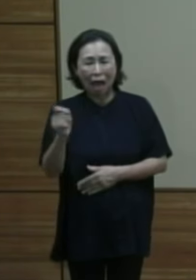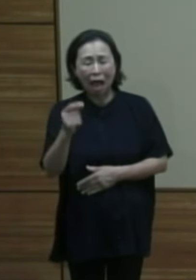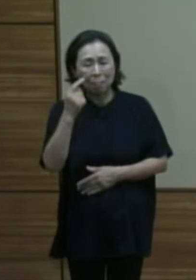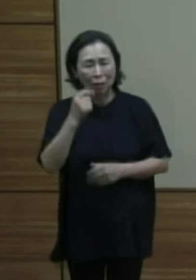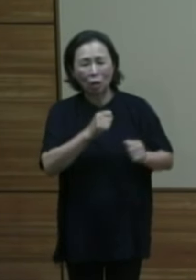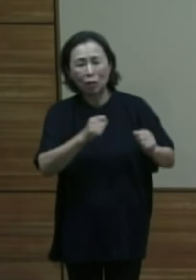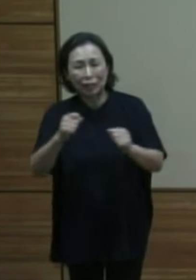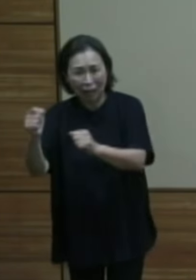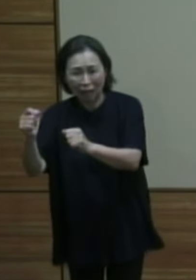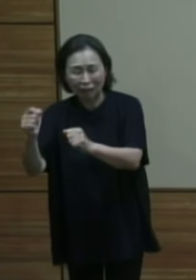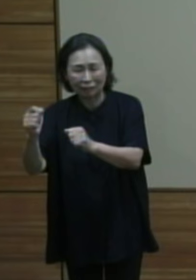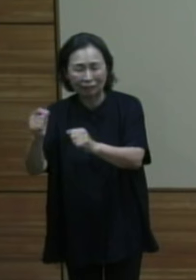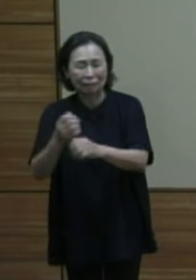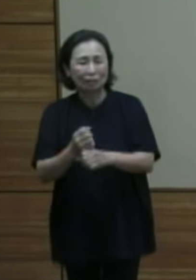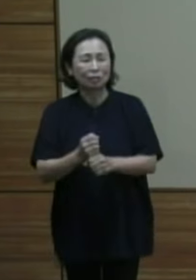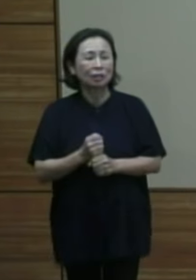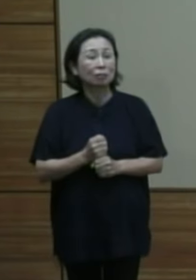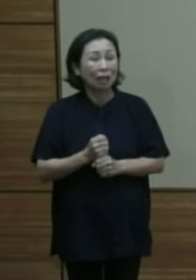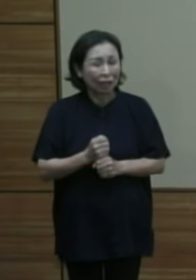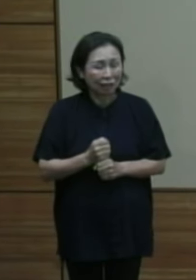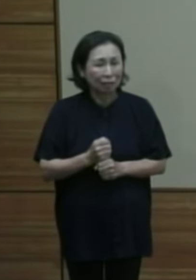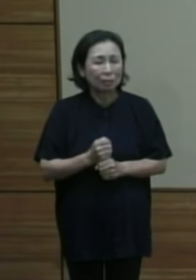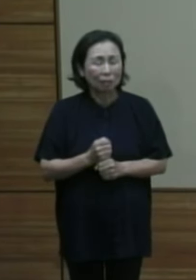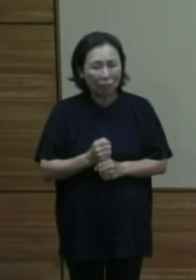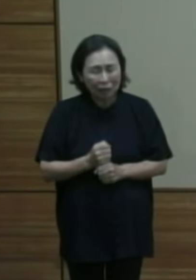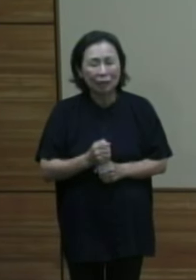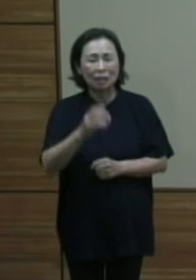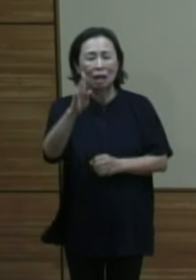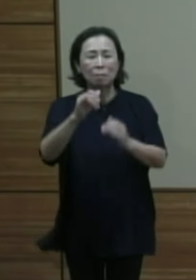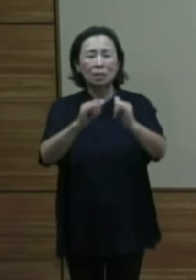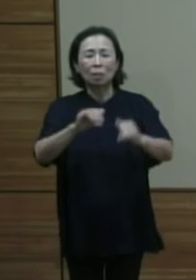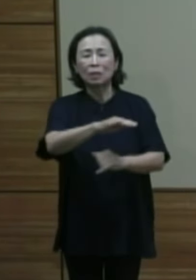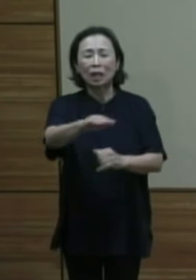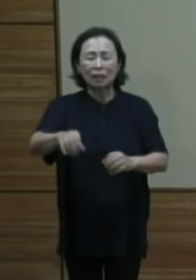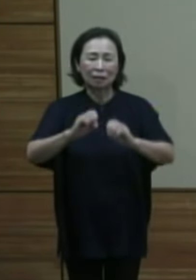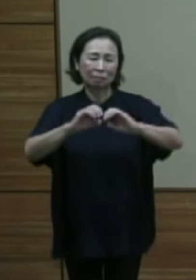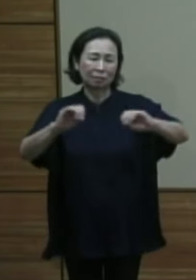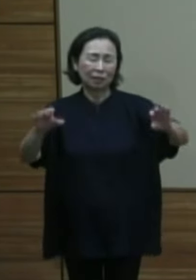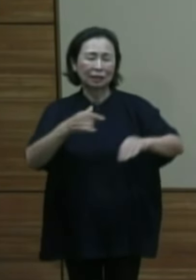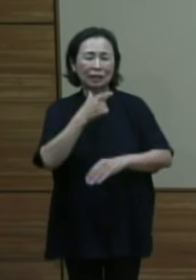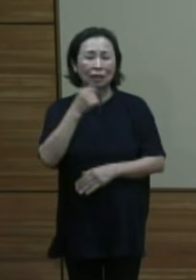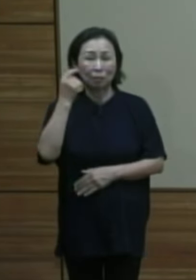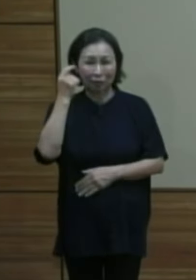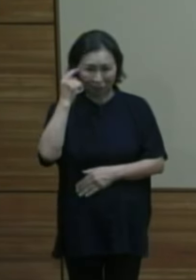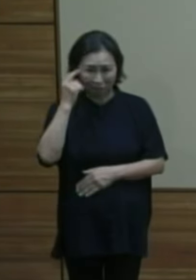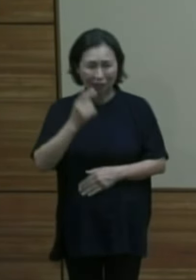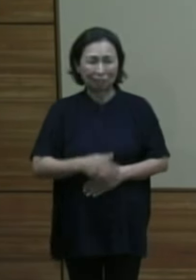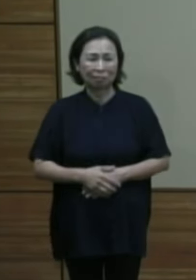難に心がけていただくように県民の皆様にはお願いしたいと思っております。